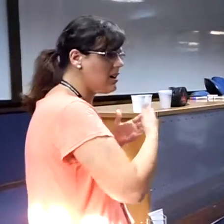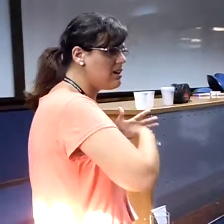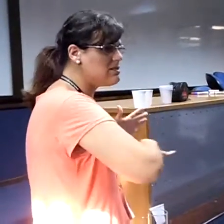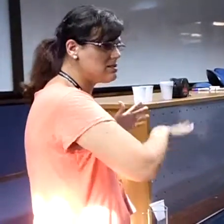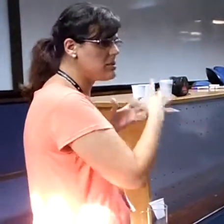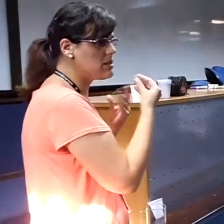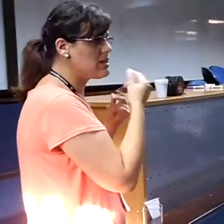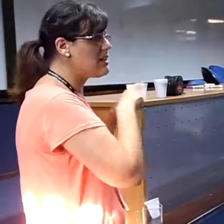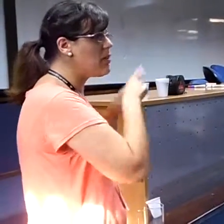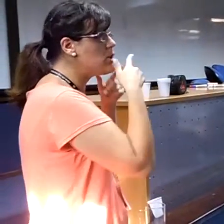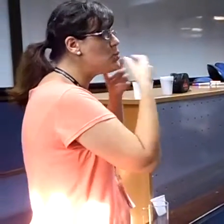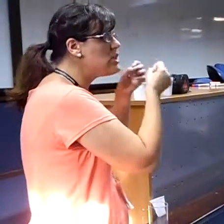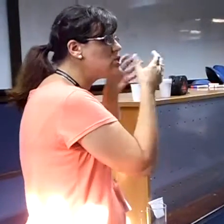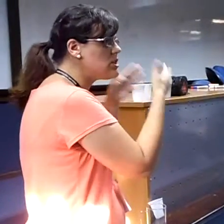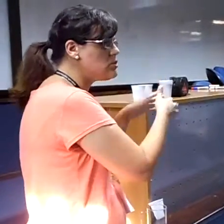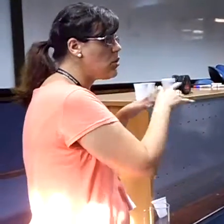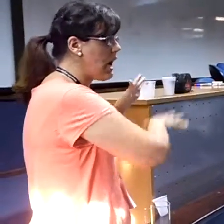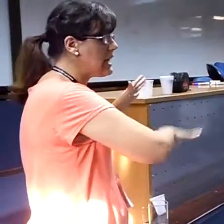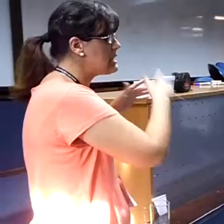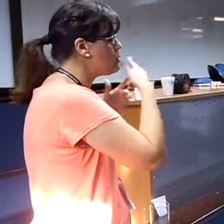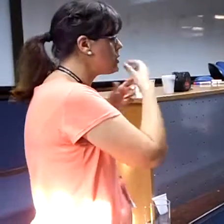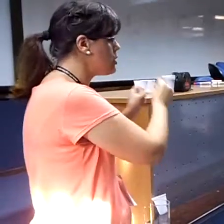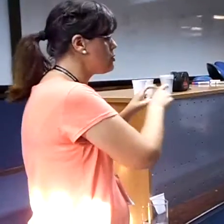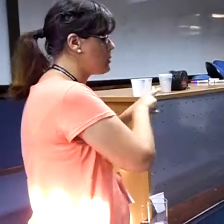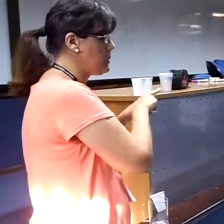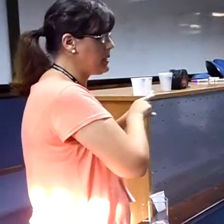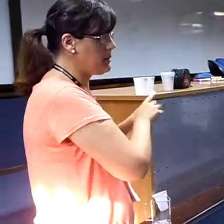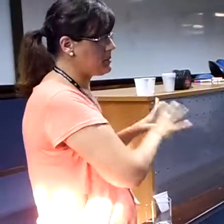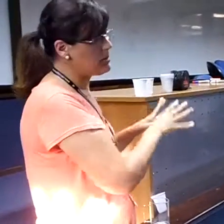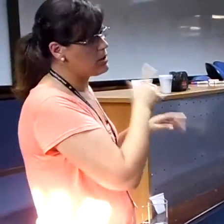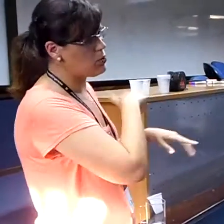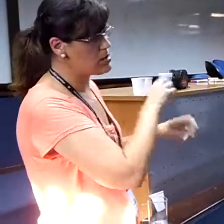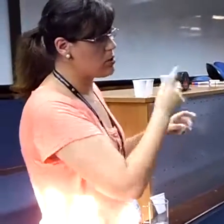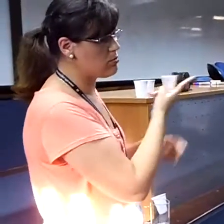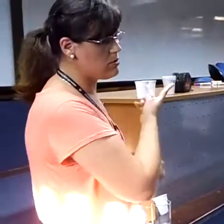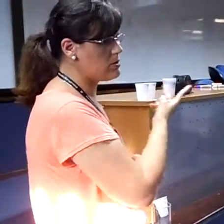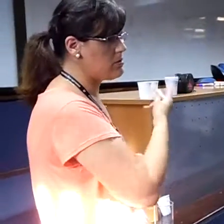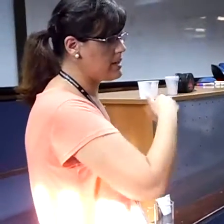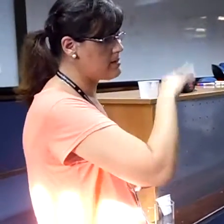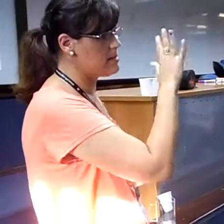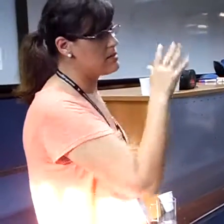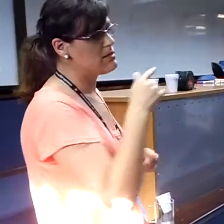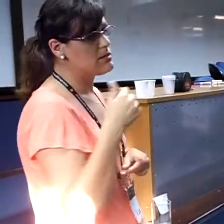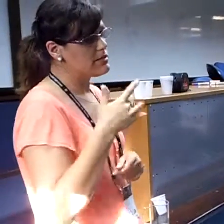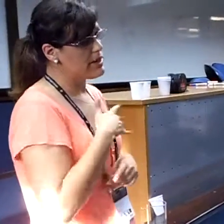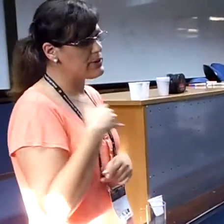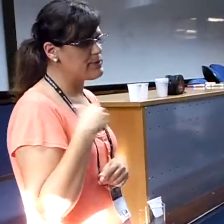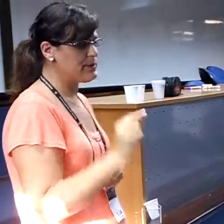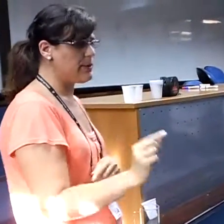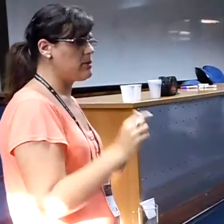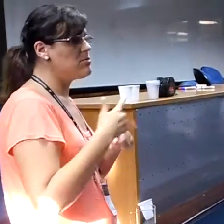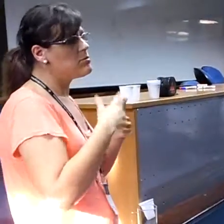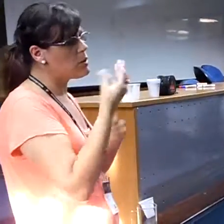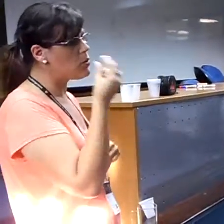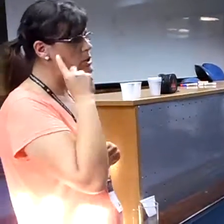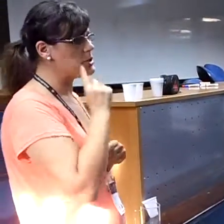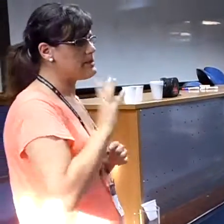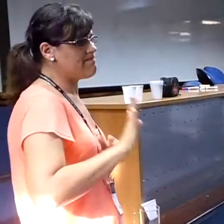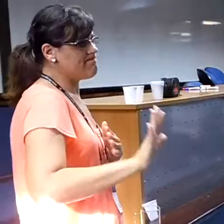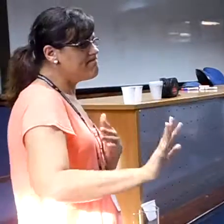identidade de cultura, enfim, né, a área da linguística também já tem muito mais material teórico, muita produção intelectual, mas na área